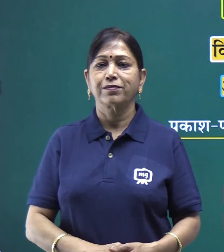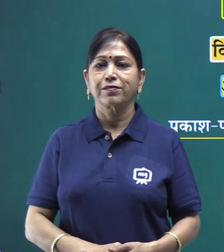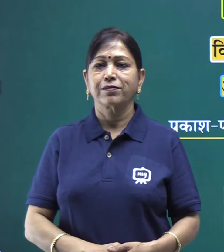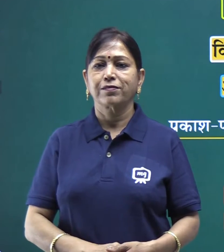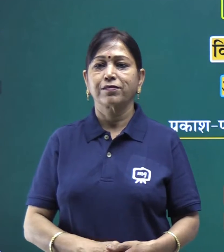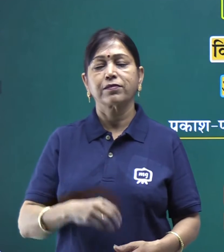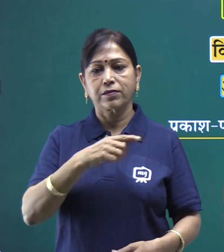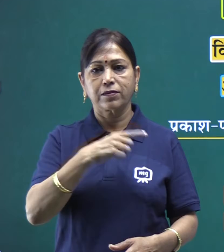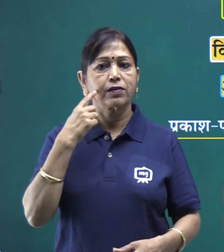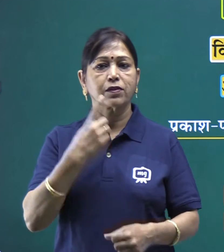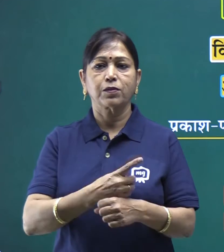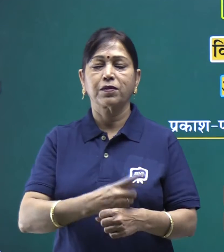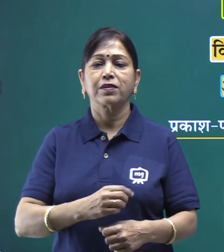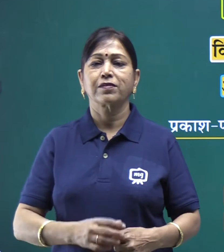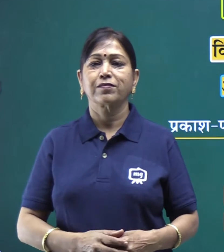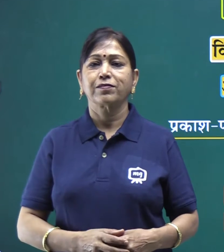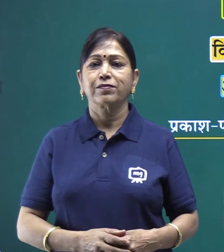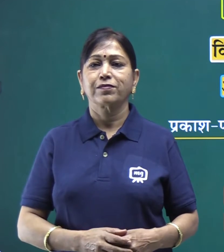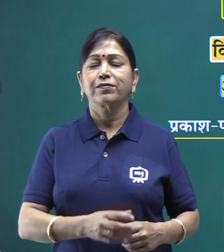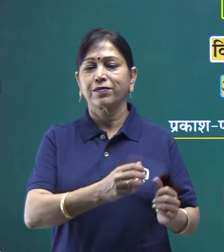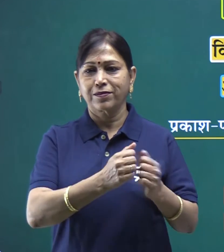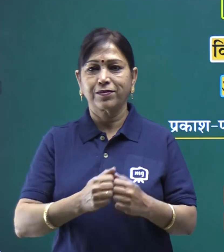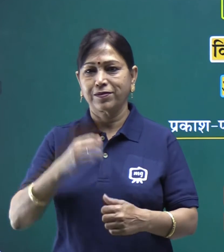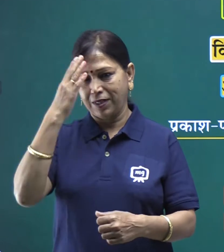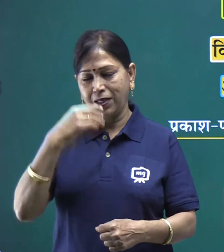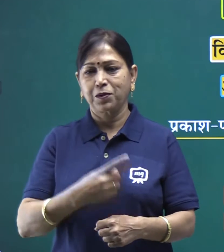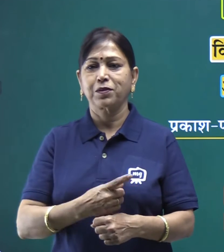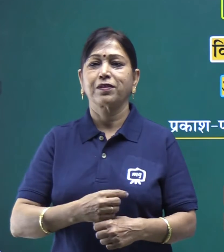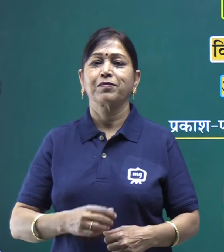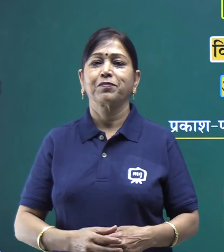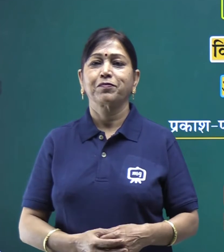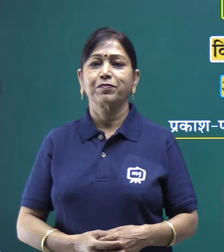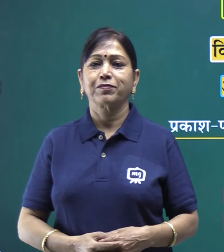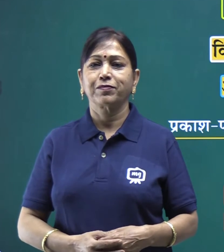मैं इंद्र कुमार जैन, मेरे साथ अंजू रानी।